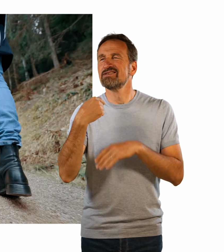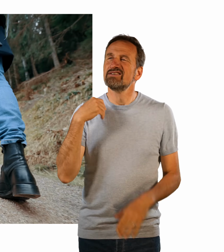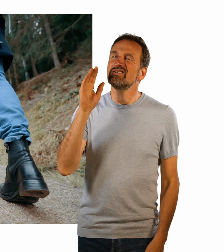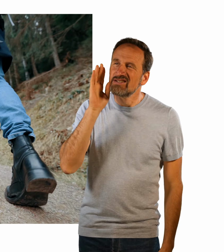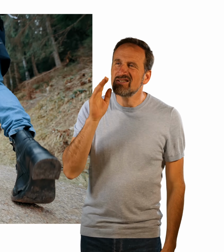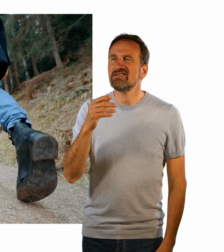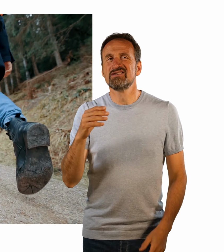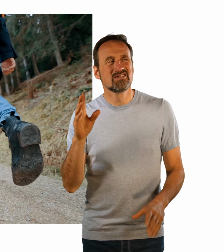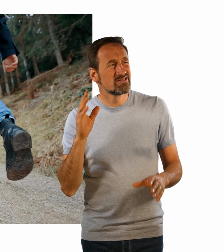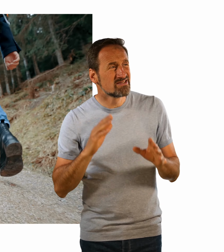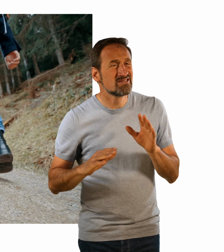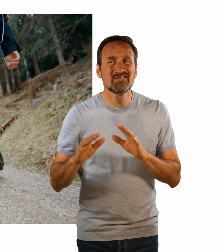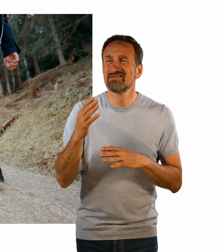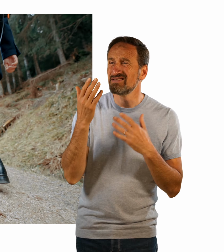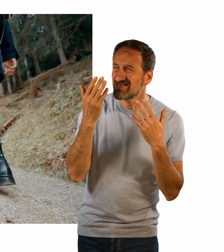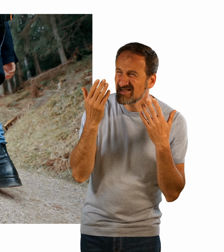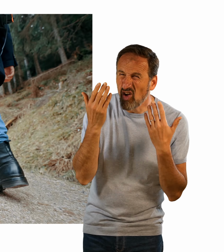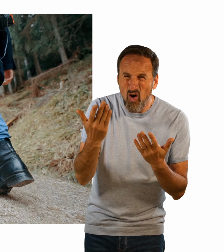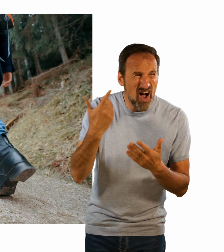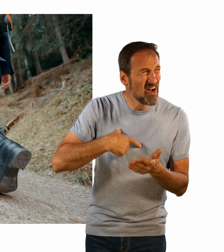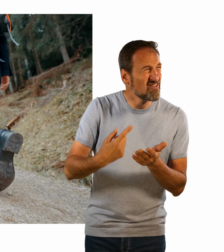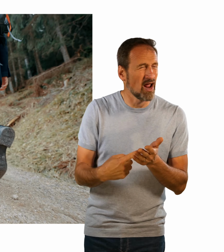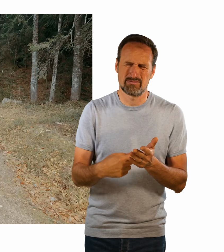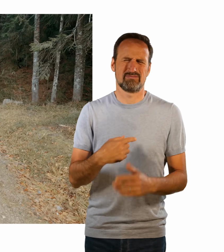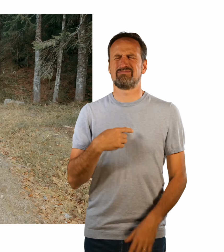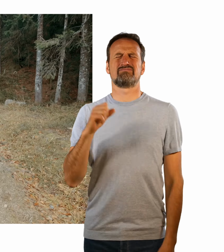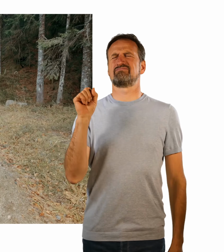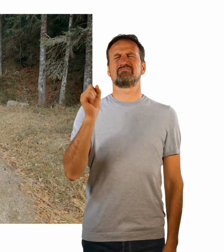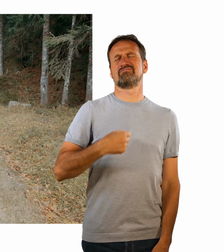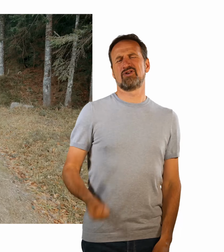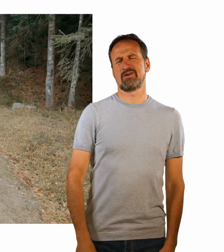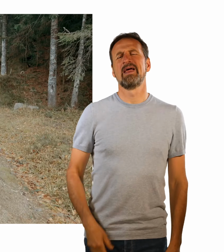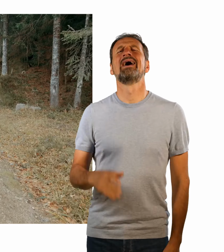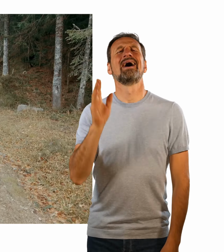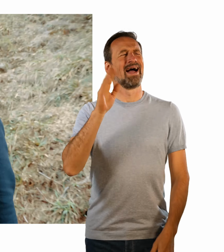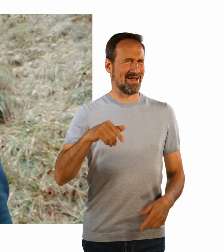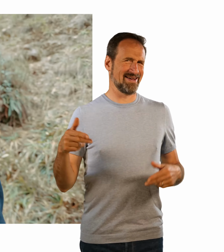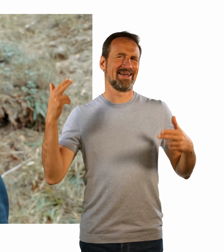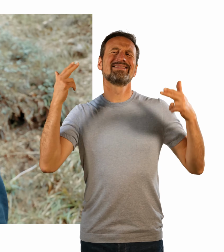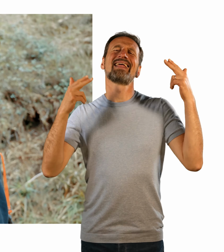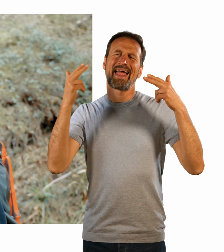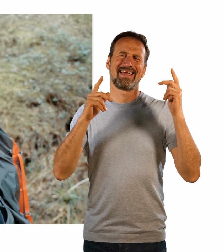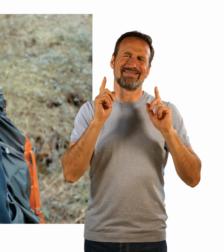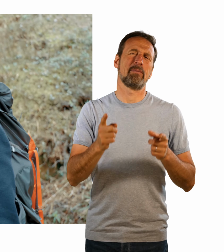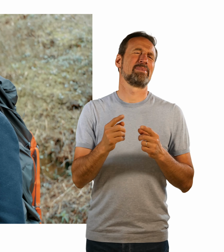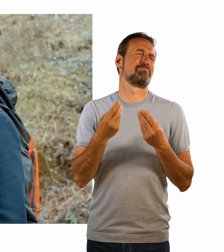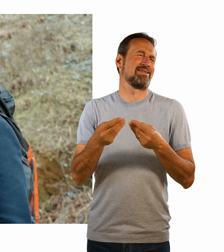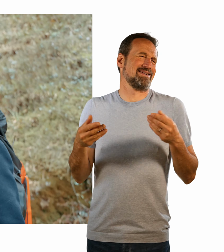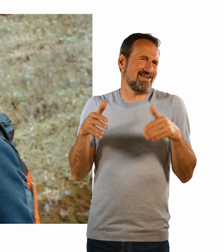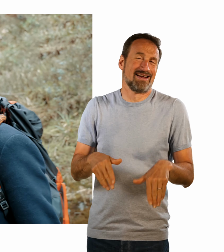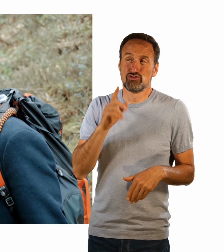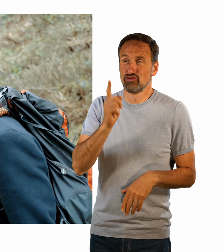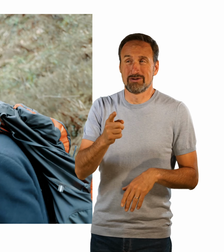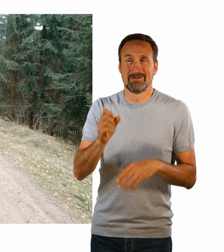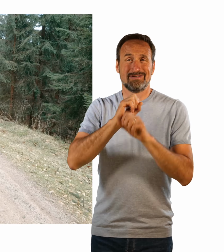einfach nicht glauben konnte, dass das war es, was die von mir verlangt haben. Ich drehe jetzt hier was, damit wir überhaupt was haben. Sonst haben wir nichts für die Sendung. Also ich kann nur aus eigener Erfahrung